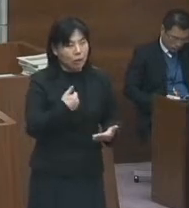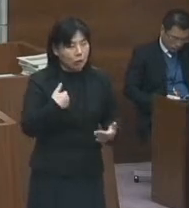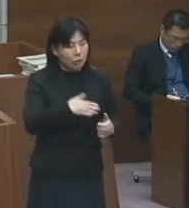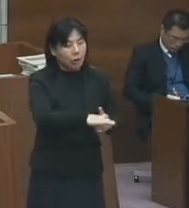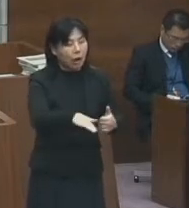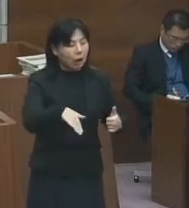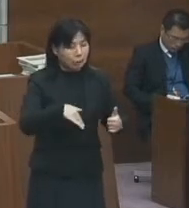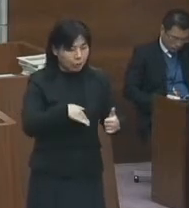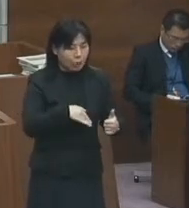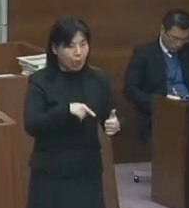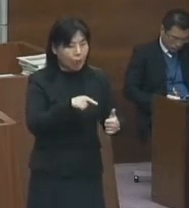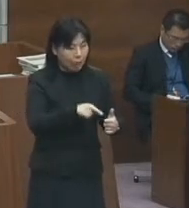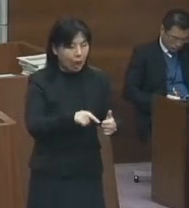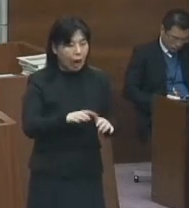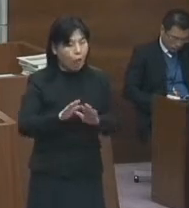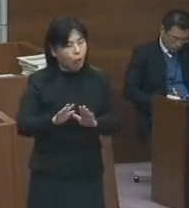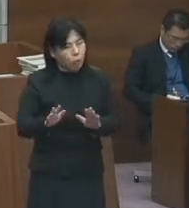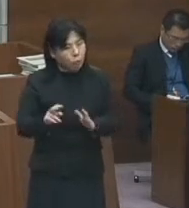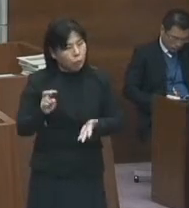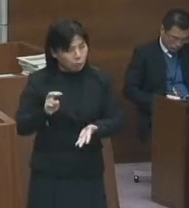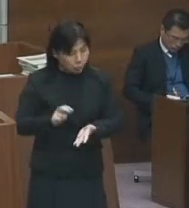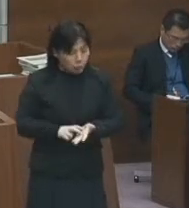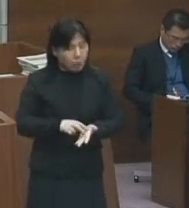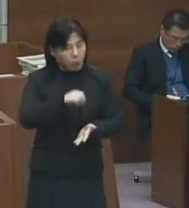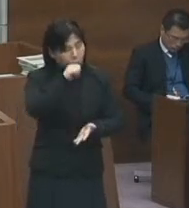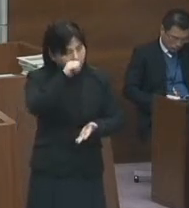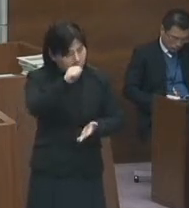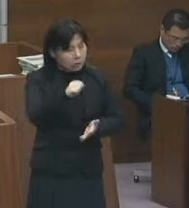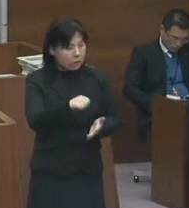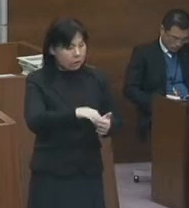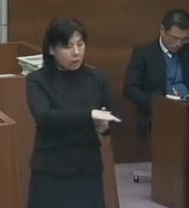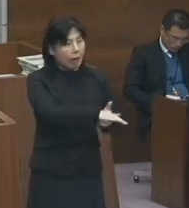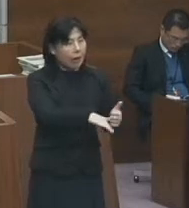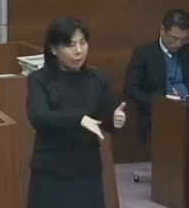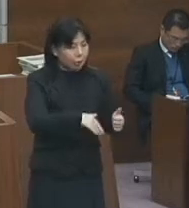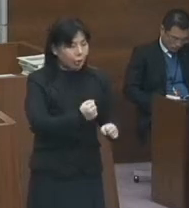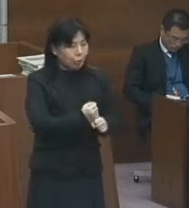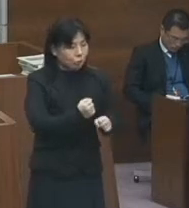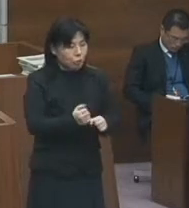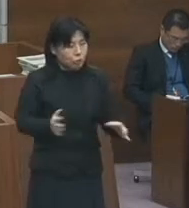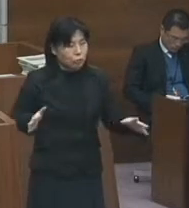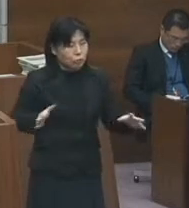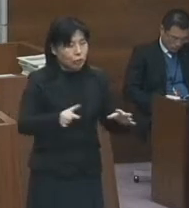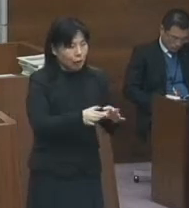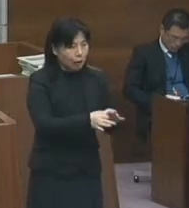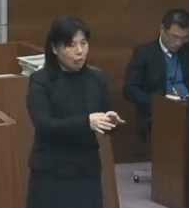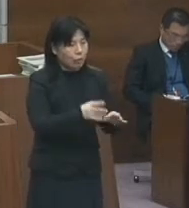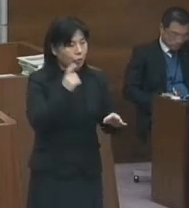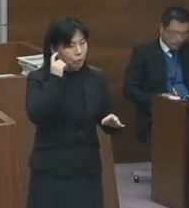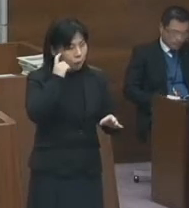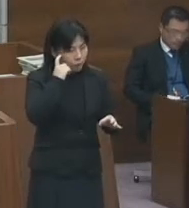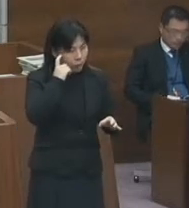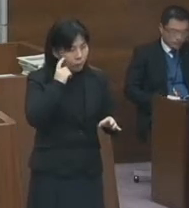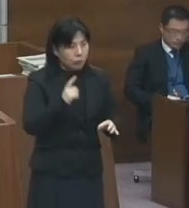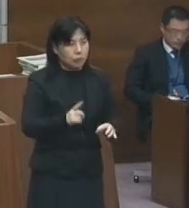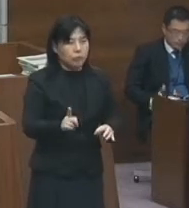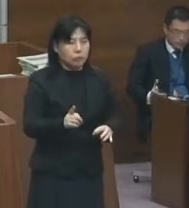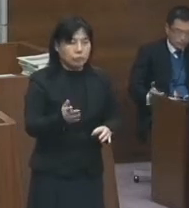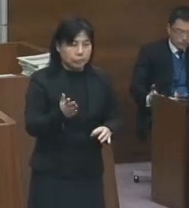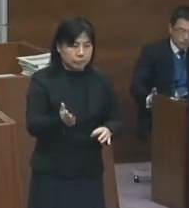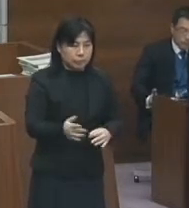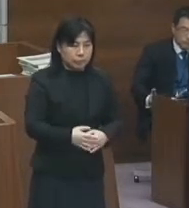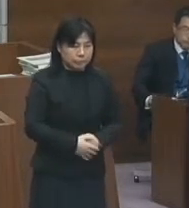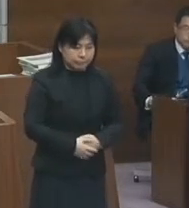保や子どもたちにとって良い保育環境を確保することにつながると考えます。見解をお聞きいた